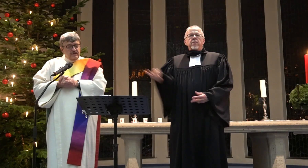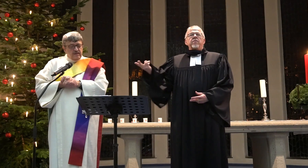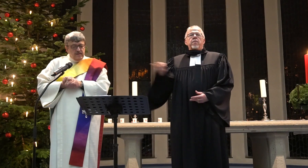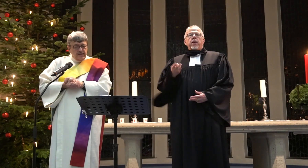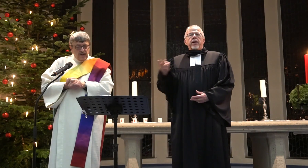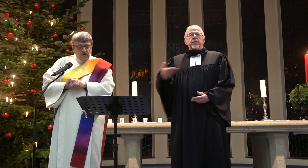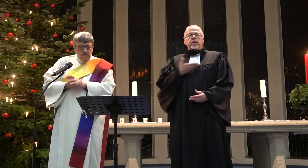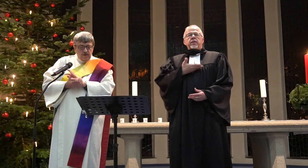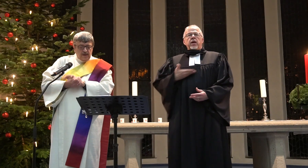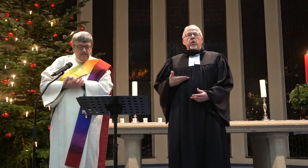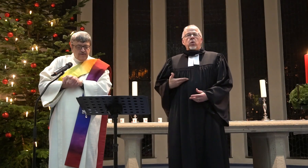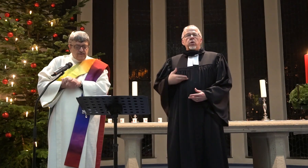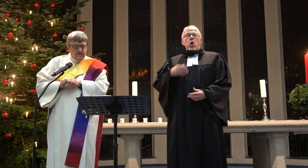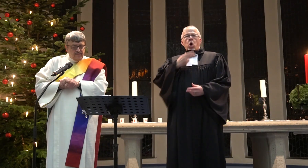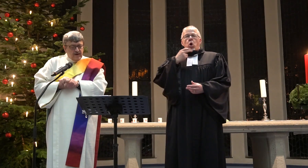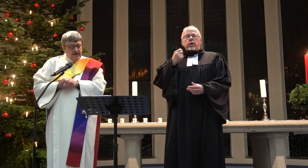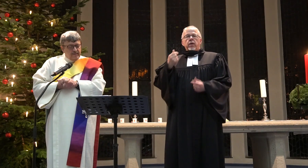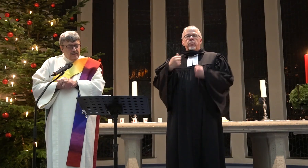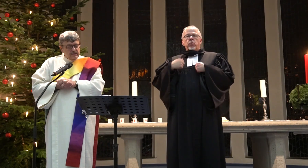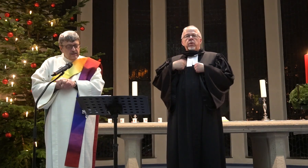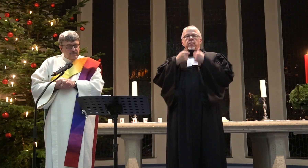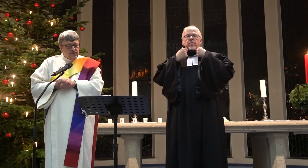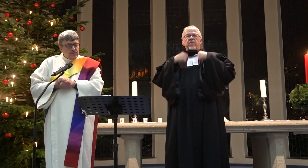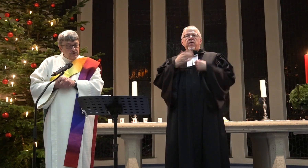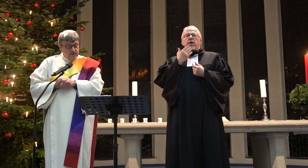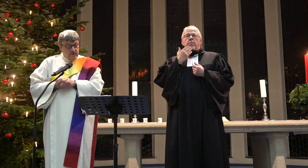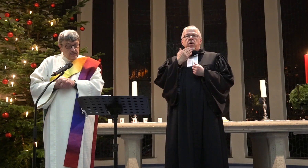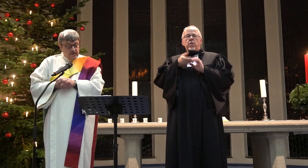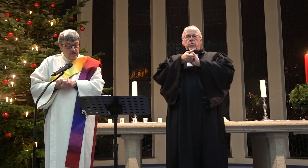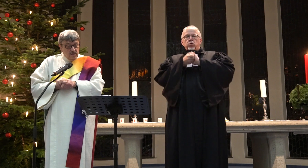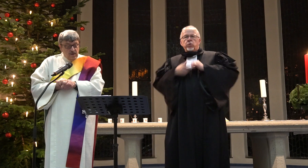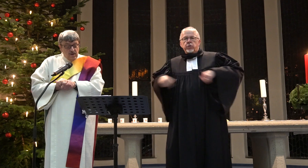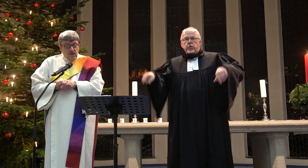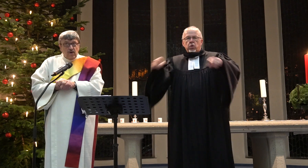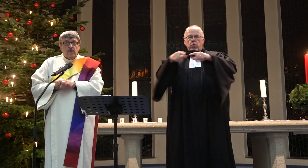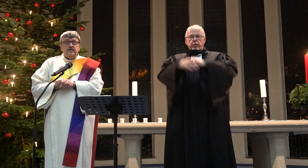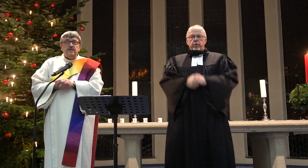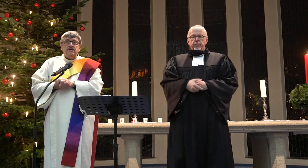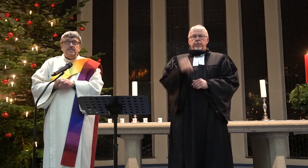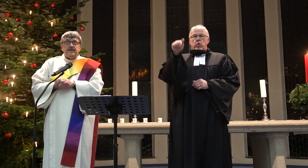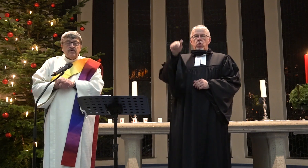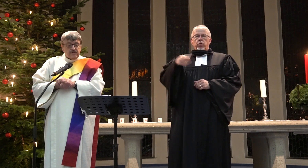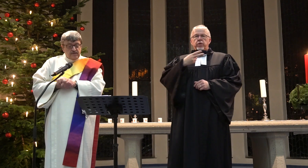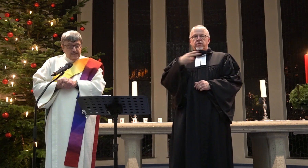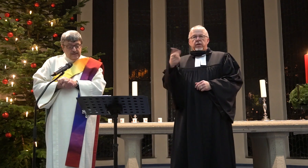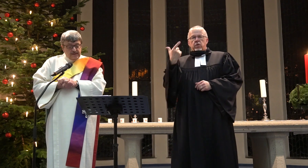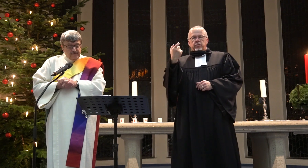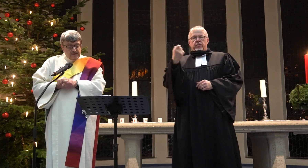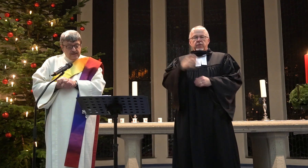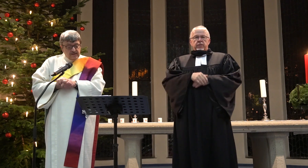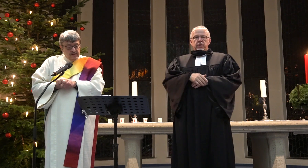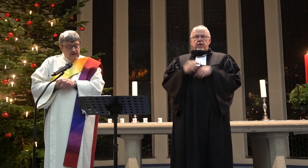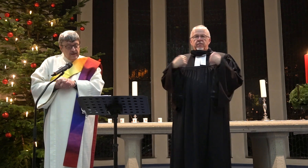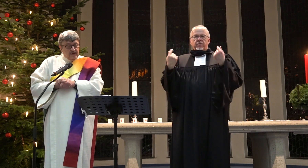Wir beide, Diakon Holtkamp und Pfarrer Emmler, begrüßen euch. Heute, 2020,